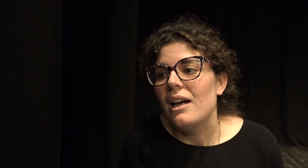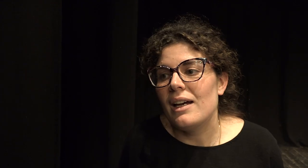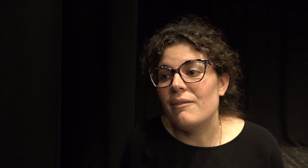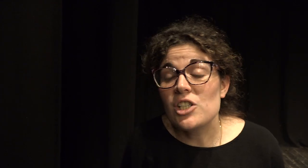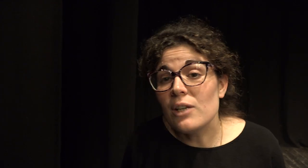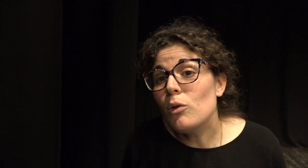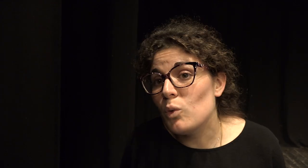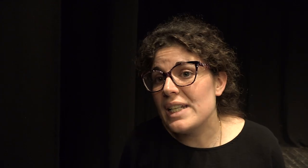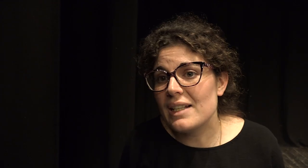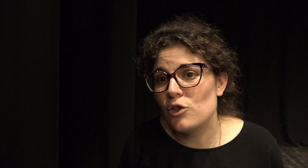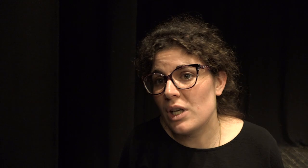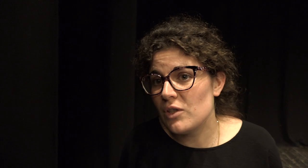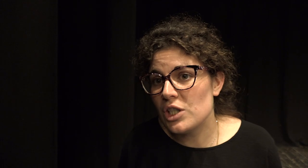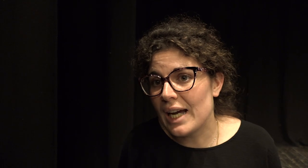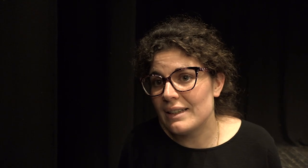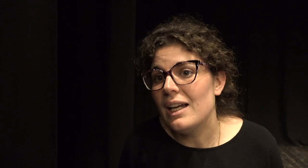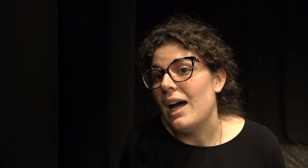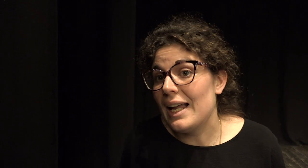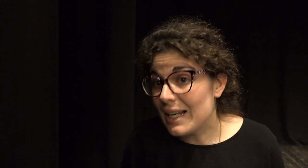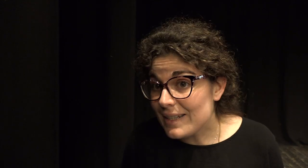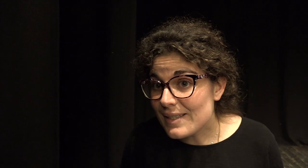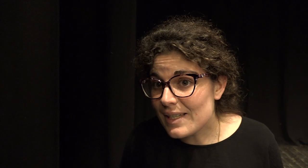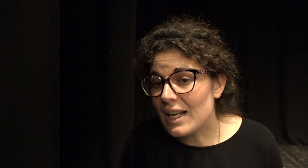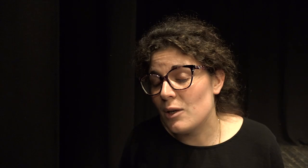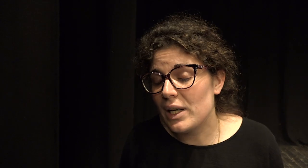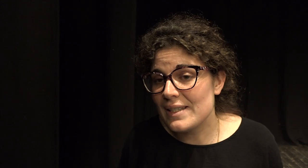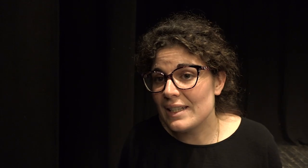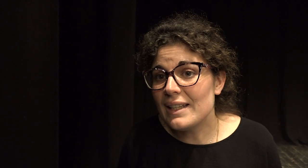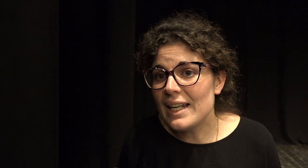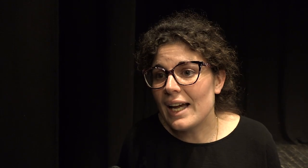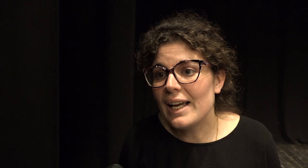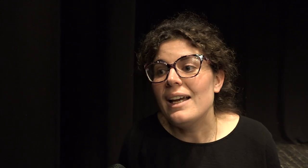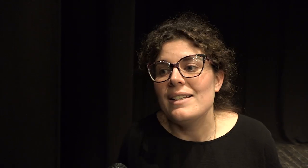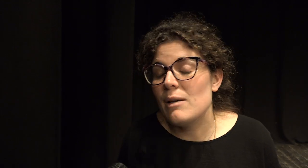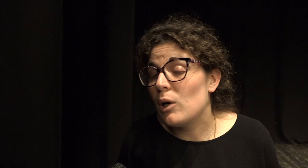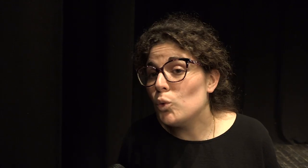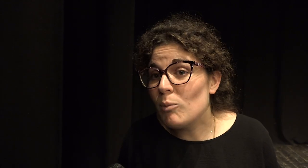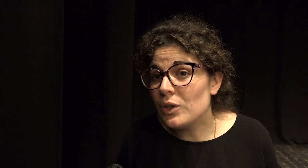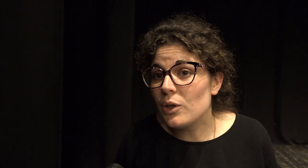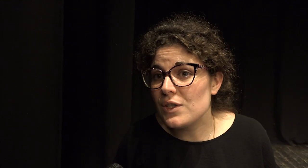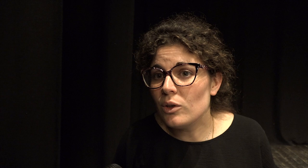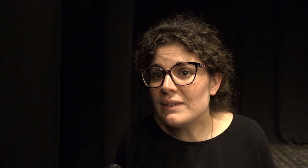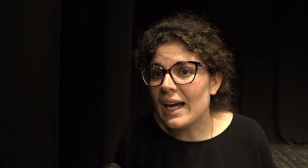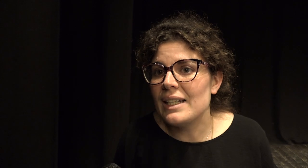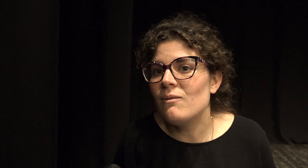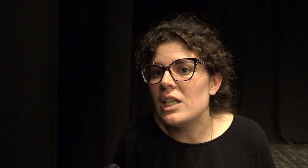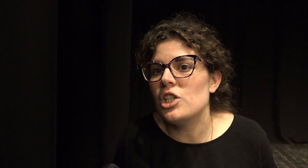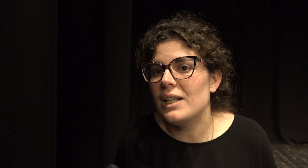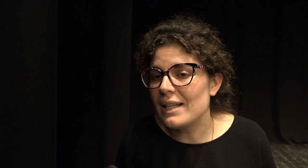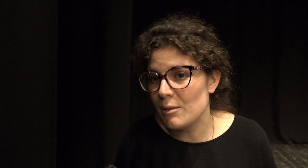facendo musica si sono avvicinati alla LIS, la lingua dei segni italiana, sembrano due mondi così lontani e invece grazie